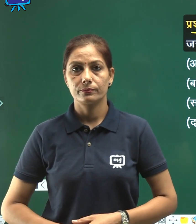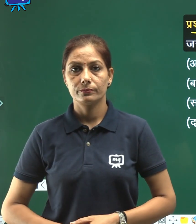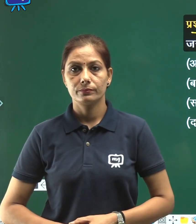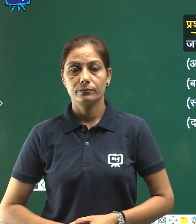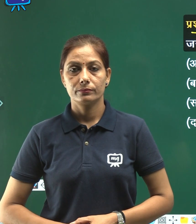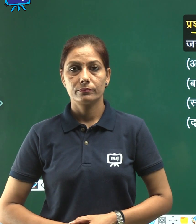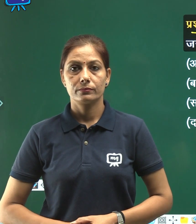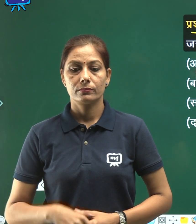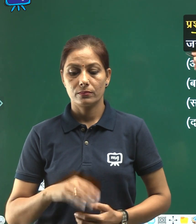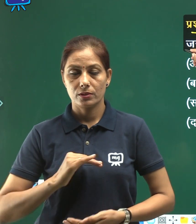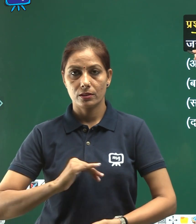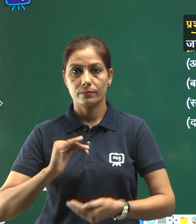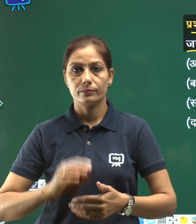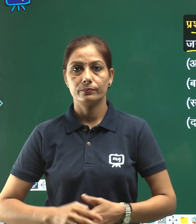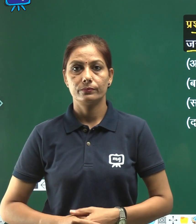जन्म